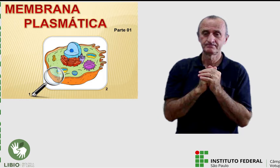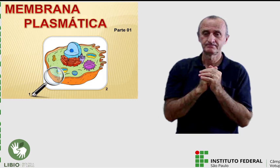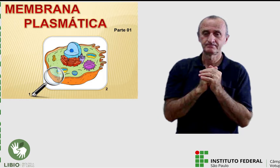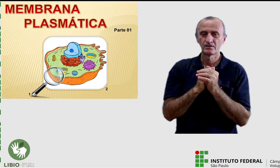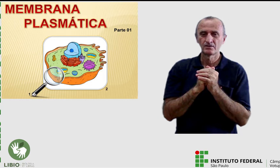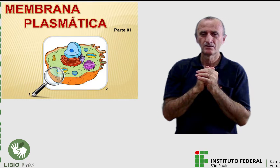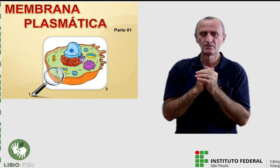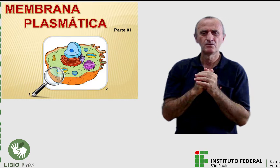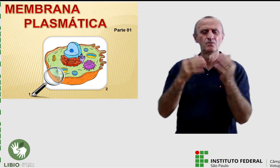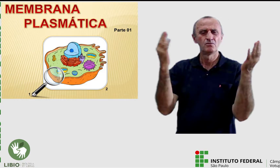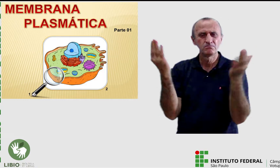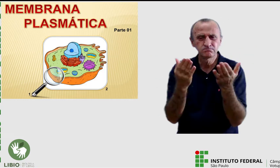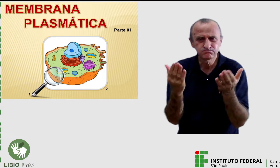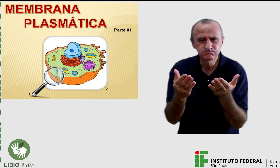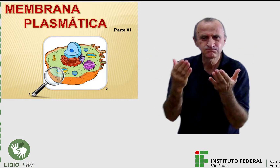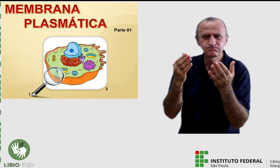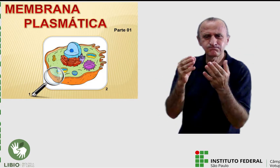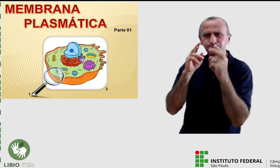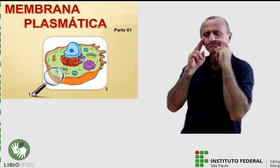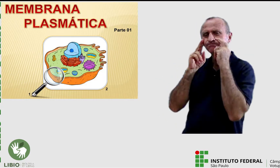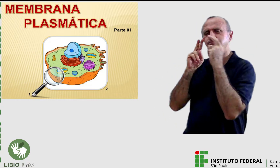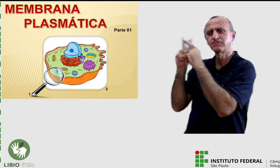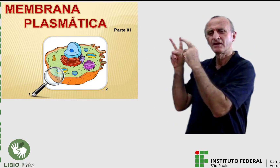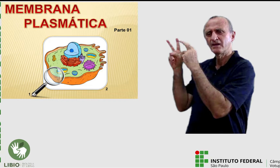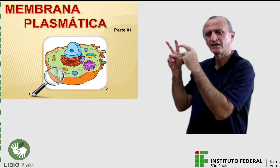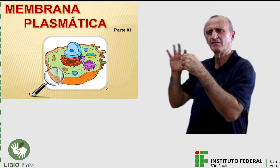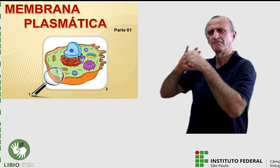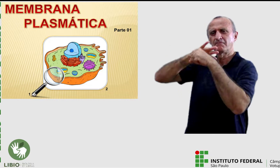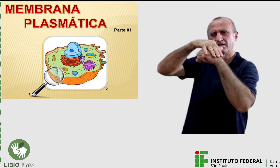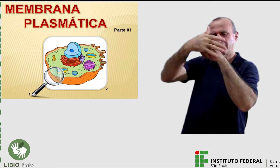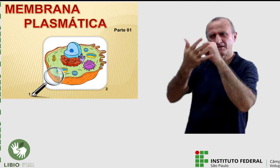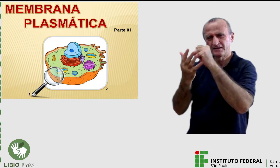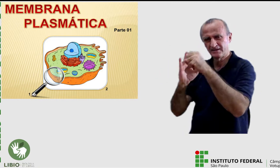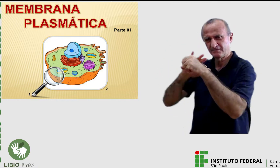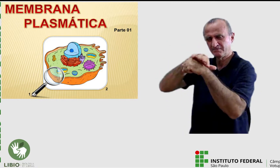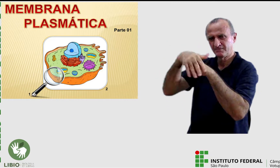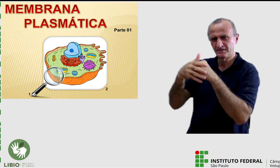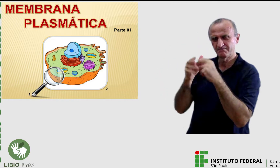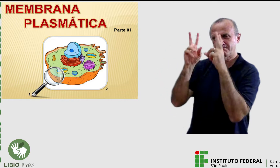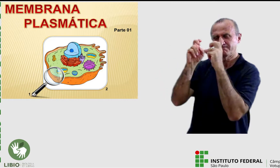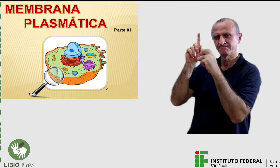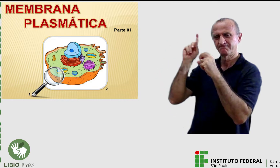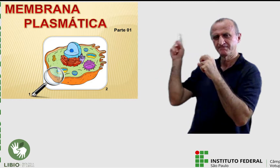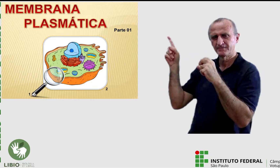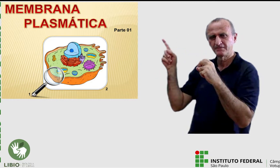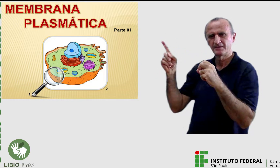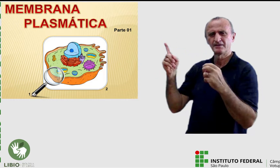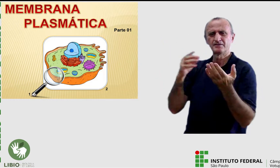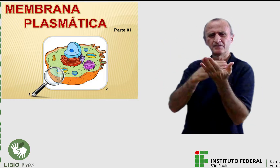E hoje, olha, veja, temos aqui um tema, membrana plasmática. É o início desse estudo, desse tema, é